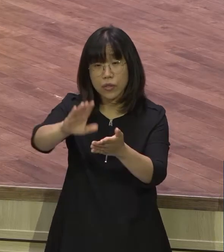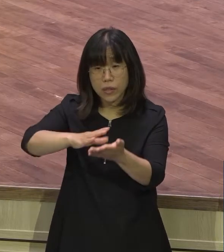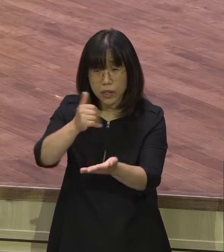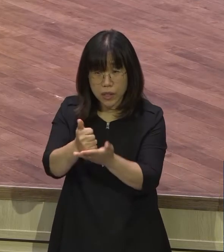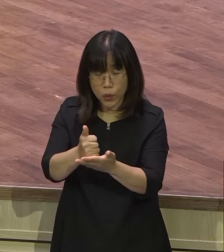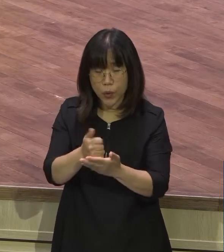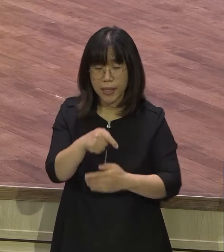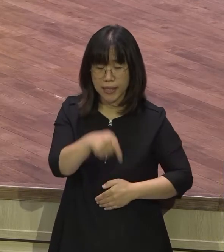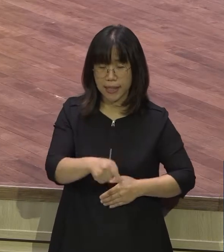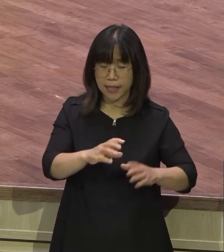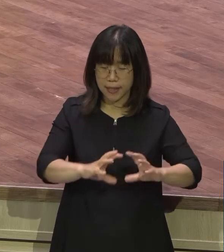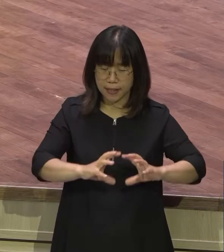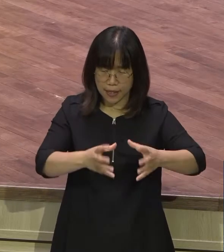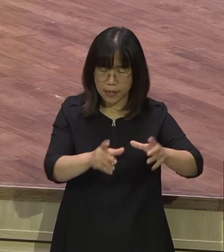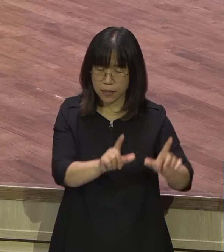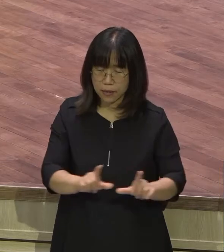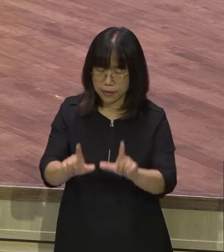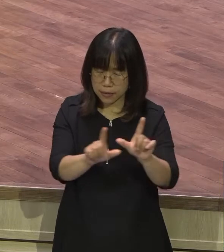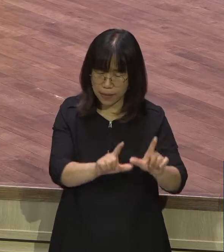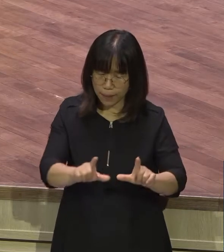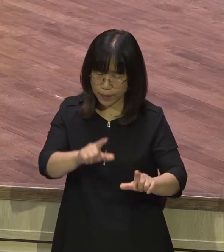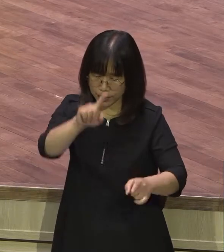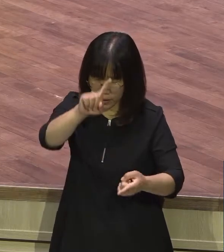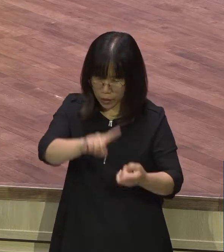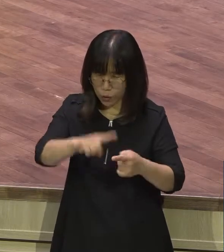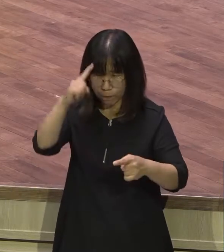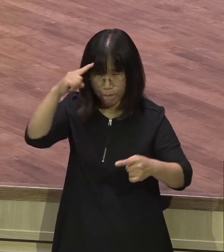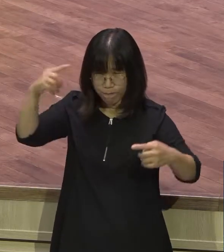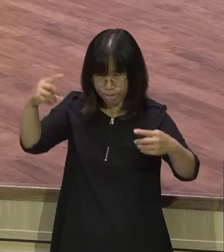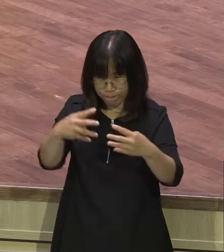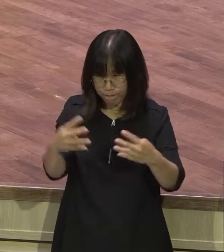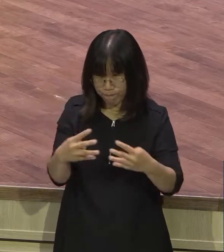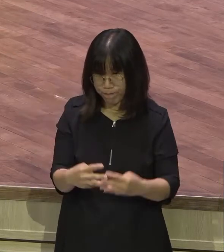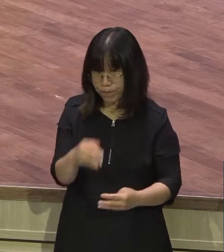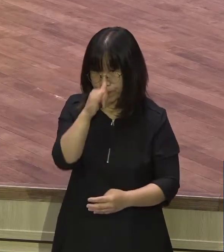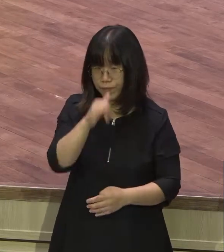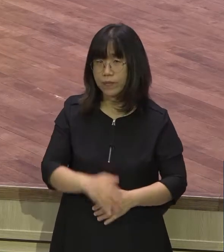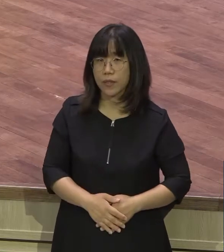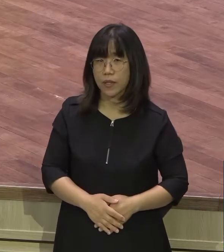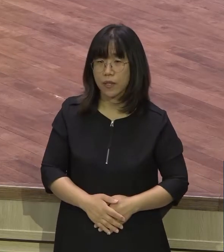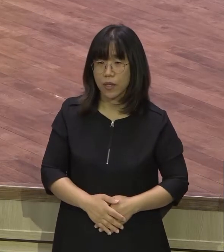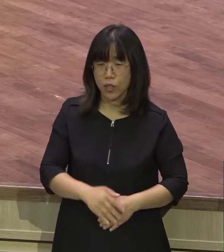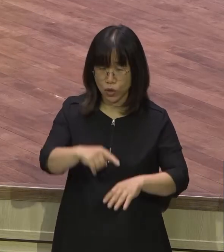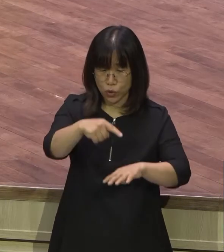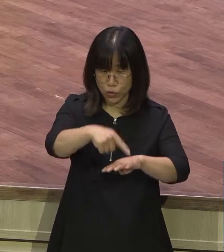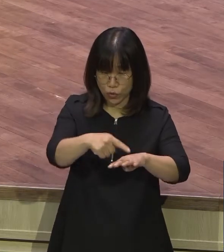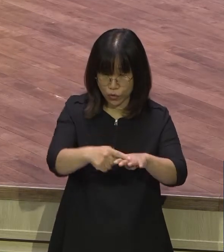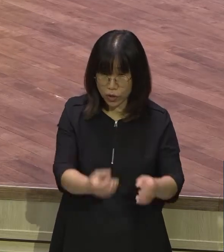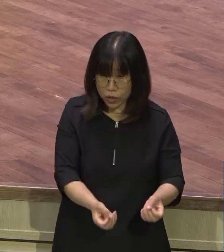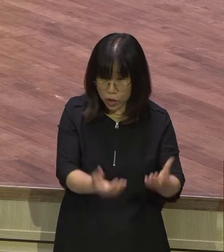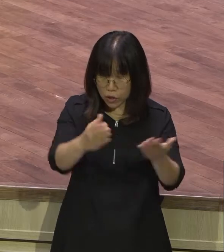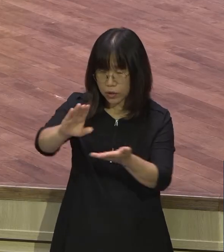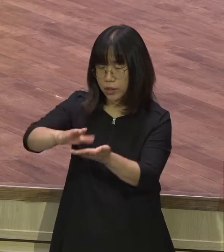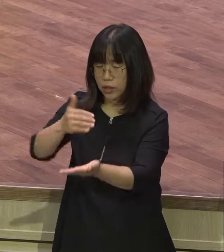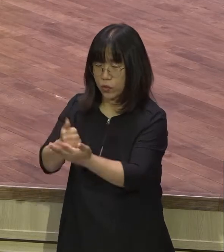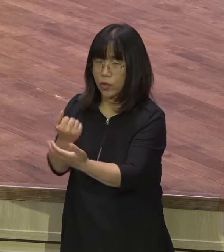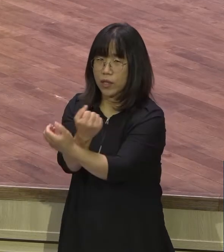지상사역과 다 연계가 그렇게 되어 있습니다. 6월절이 뭐냐? 그리스도의 대속적 죽음입니다.